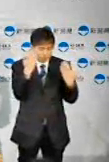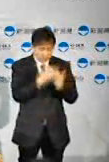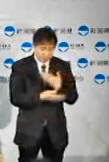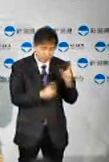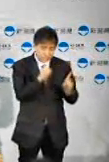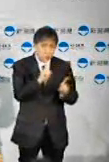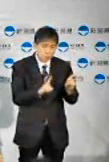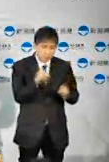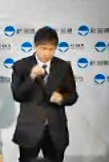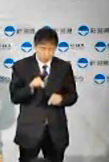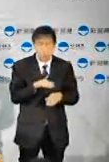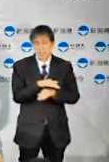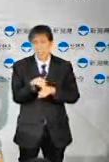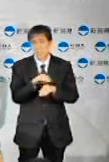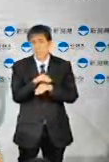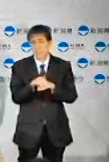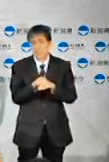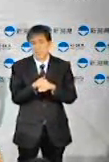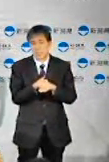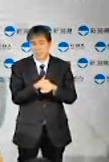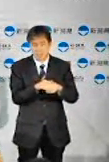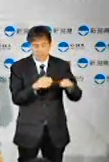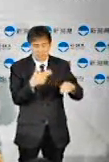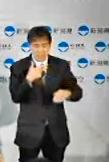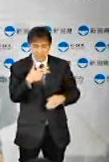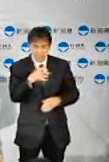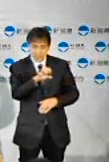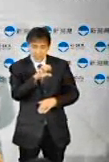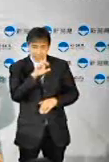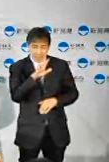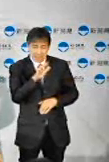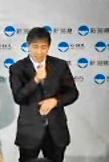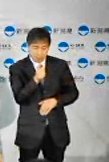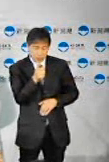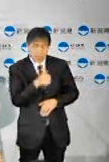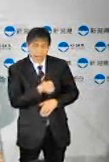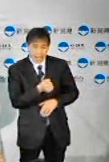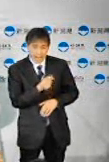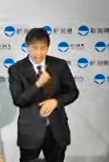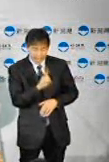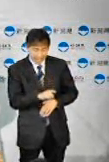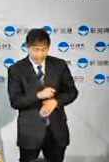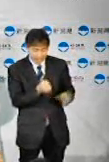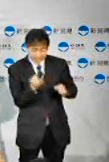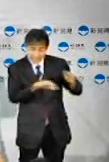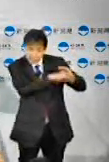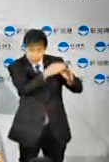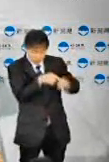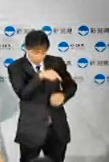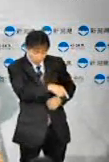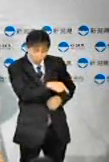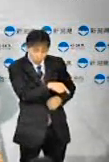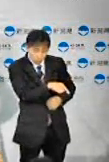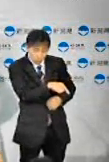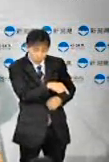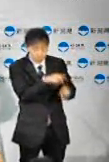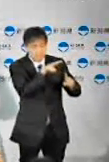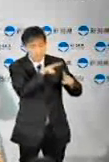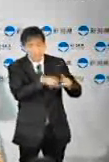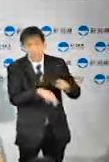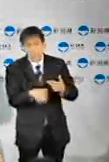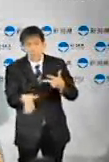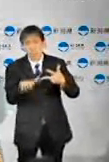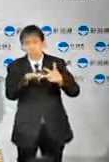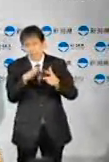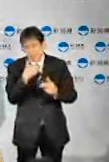も大事でしょうし、それからシェルターなんかもそうですよね。特に、施設、介護施設等のですね、福